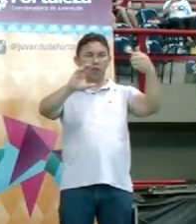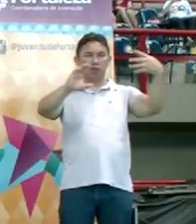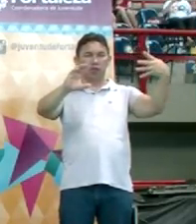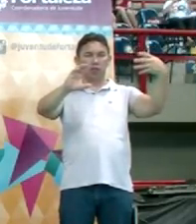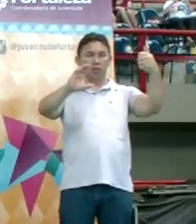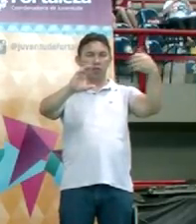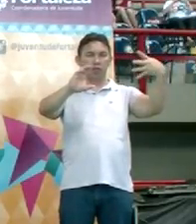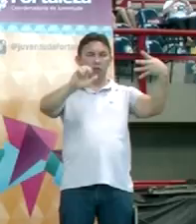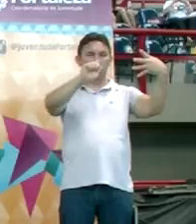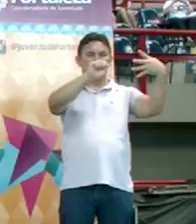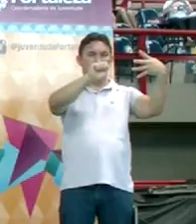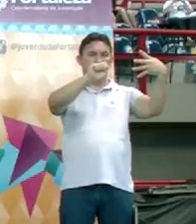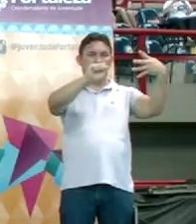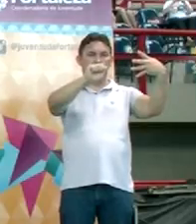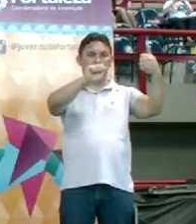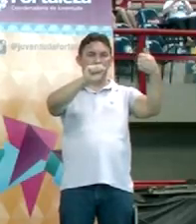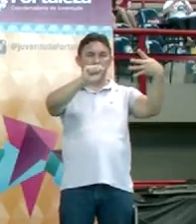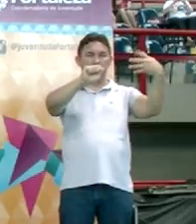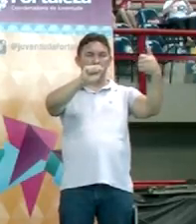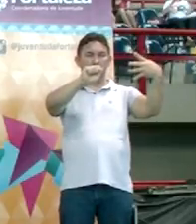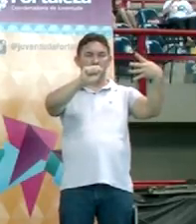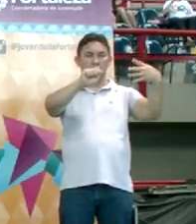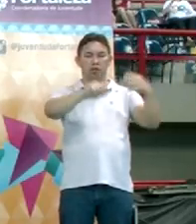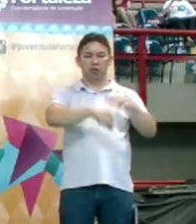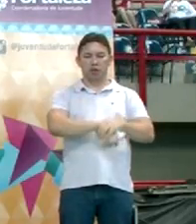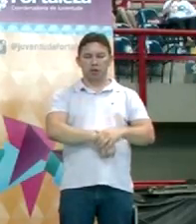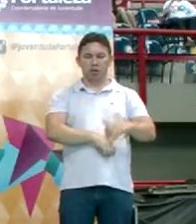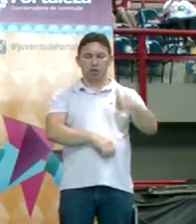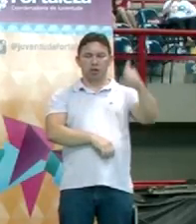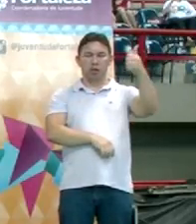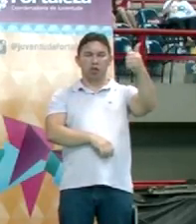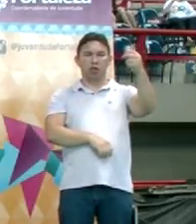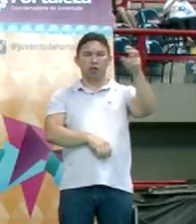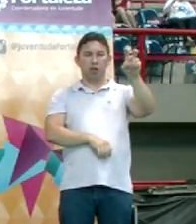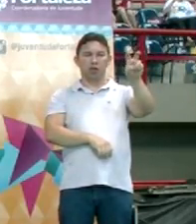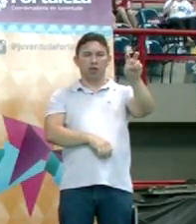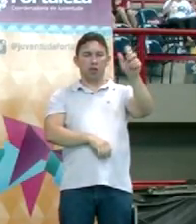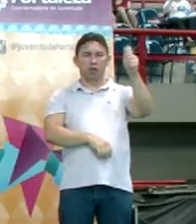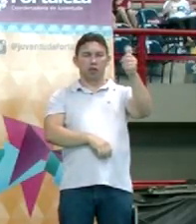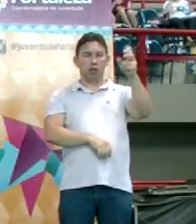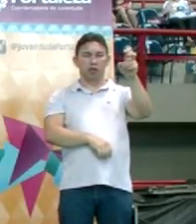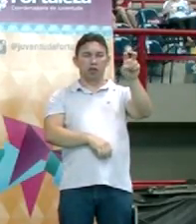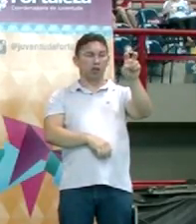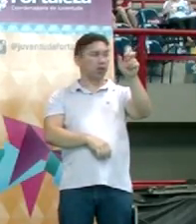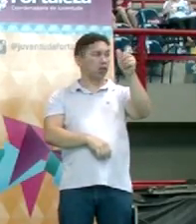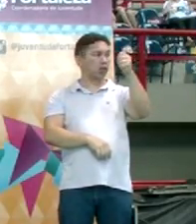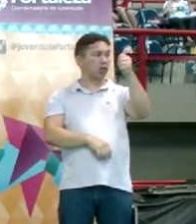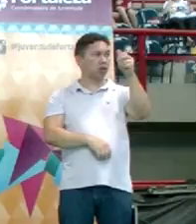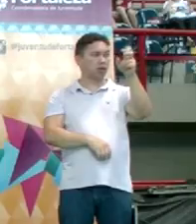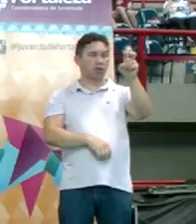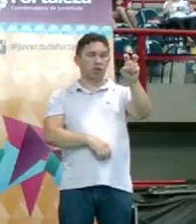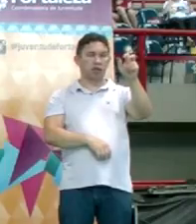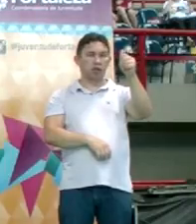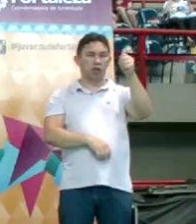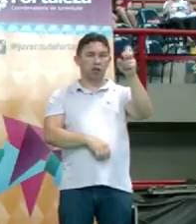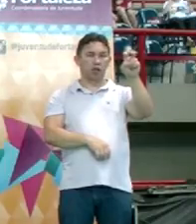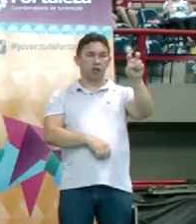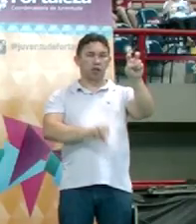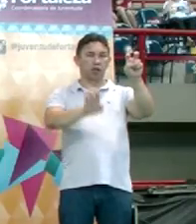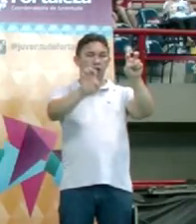15ª, olha o poema, os diferentes textos, né, que são cobrados aí também. 15ª questão é o